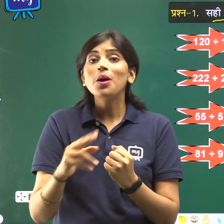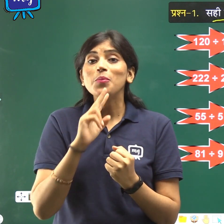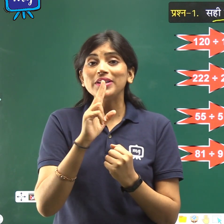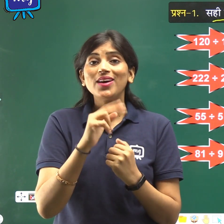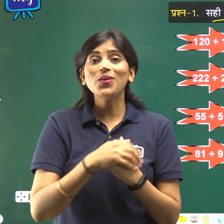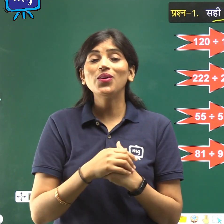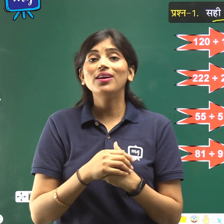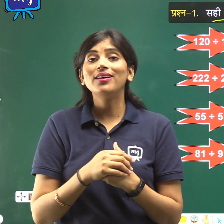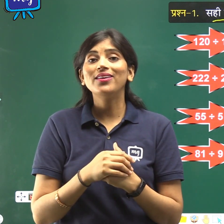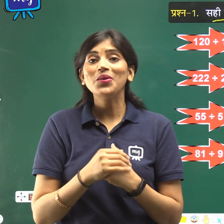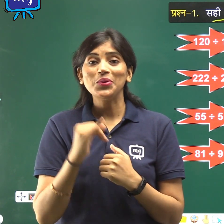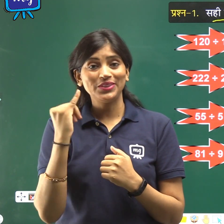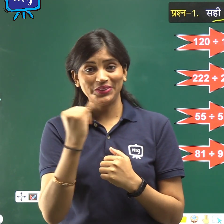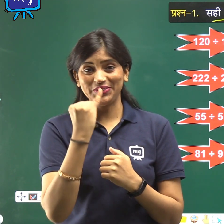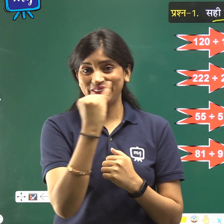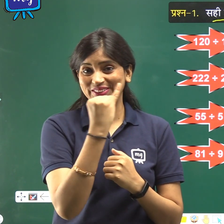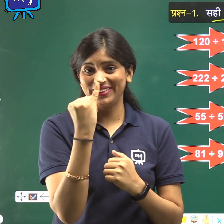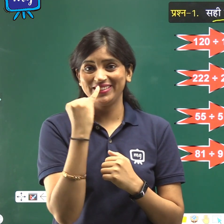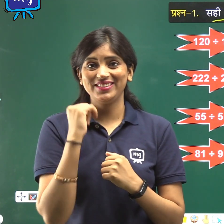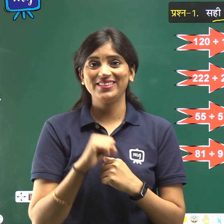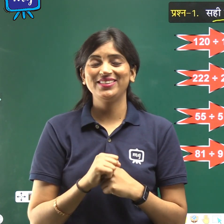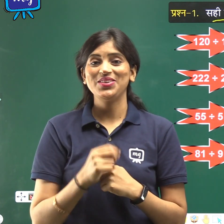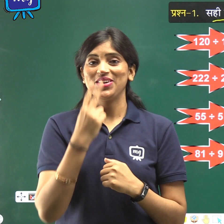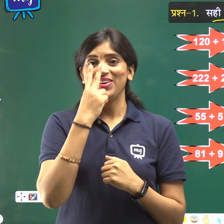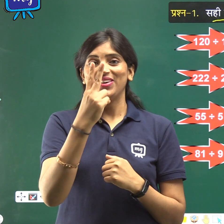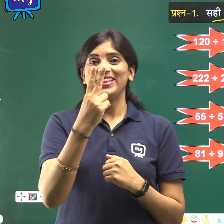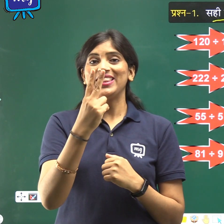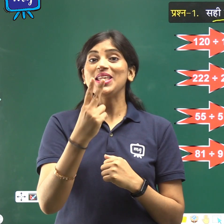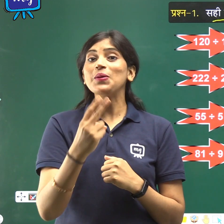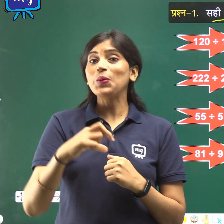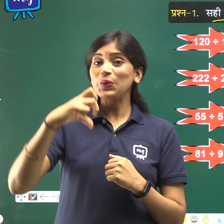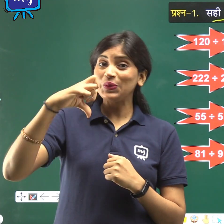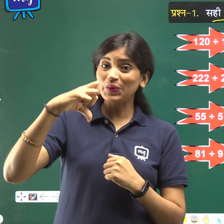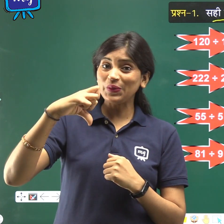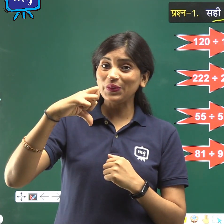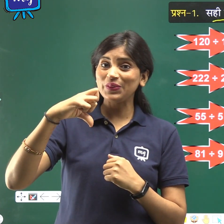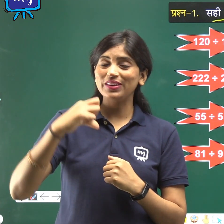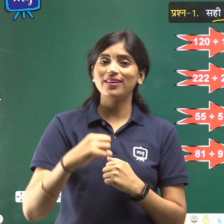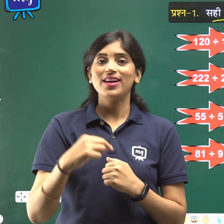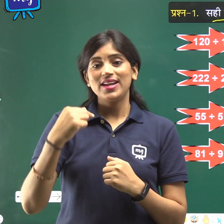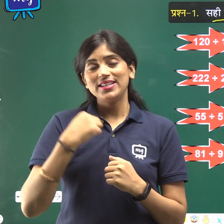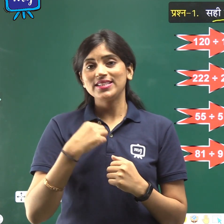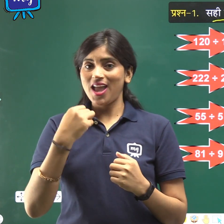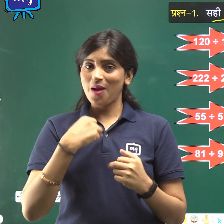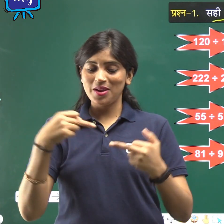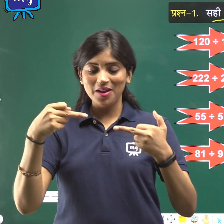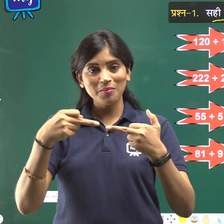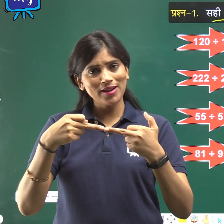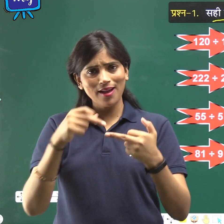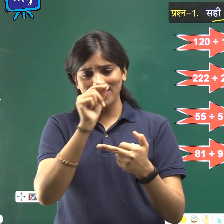बताओ, ढूंढो। देखो 9। इससे हमने